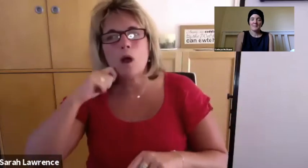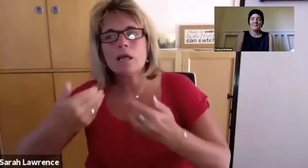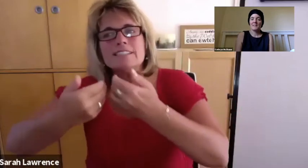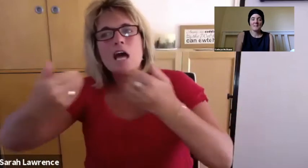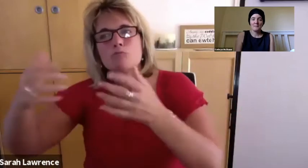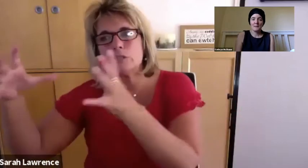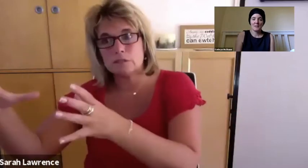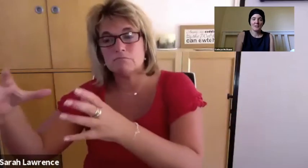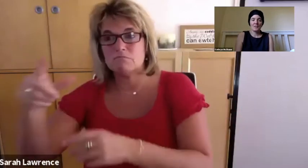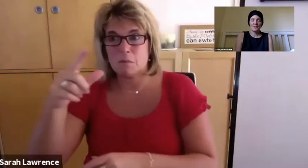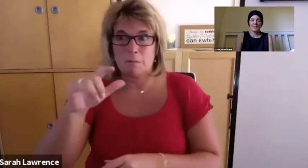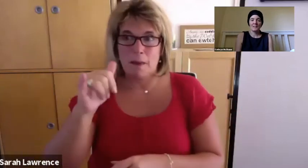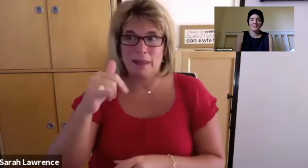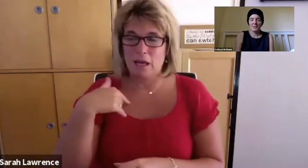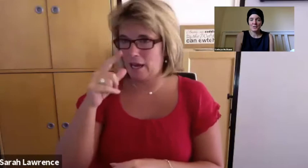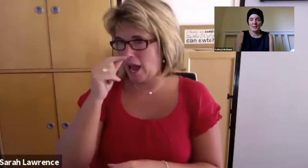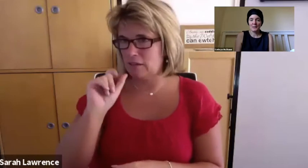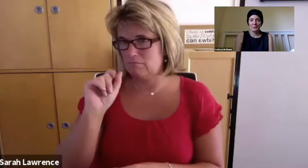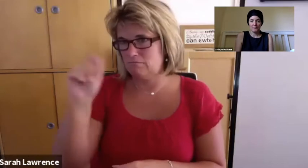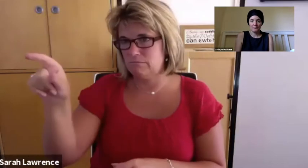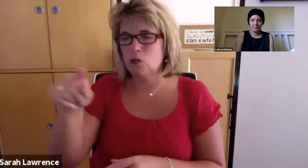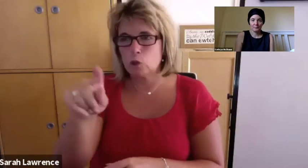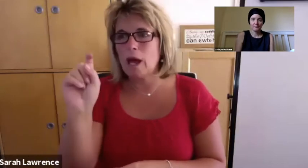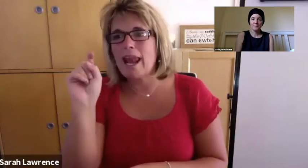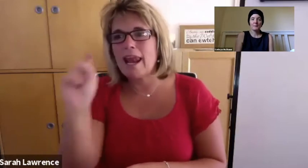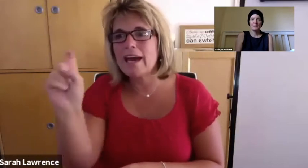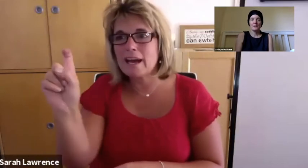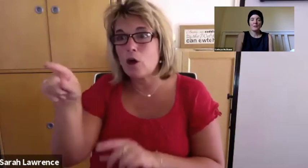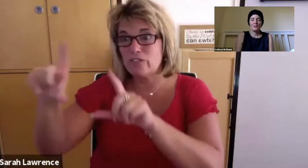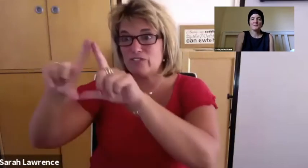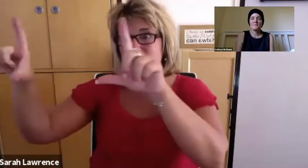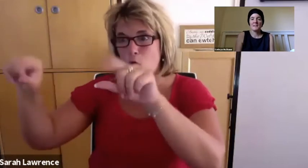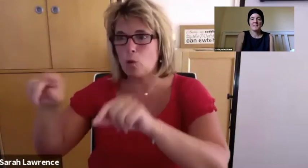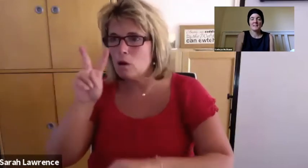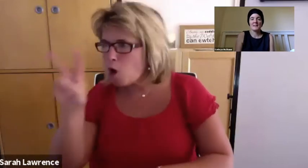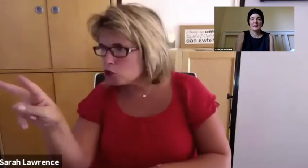Fyddai ddim yn rhannu'r fideo nawr, ond fydd link